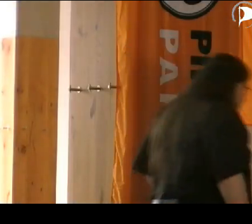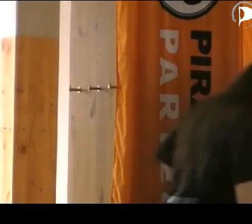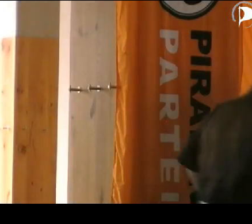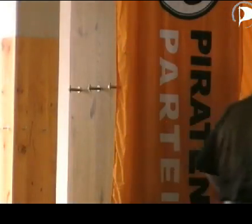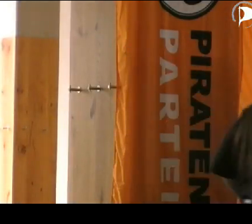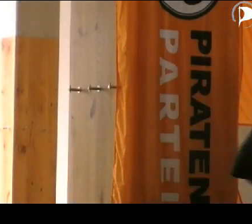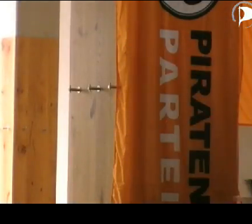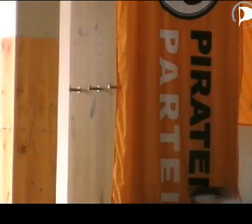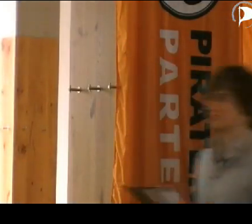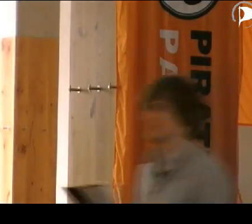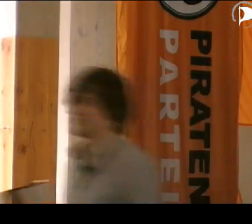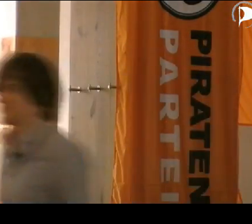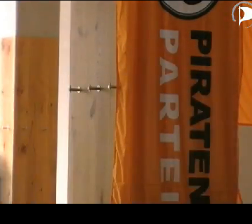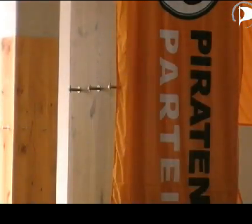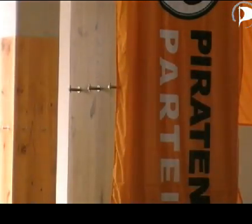was